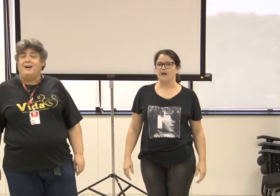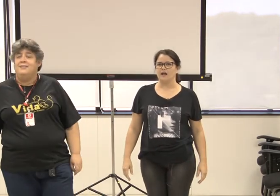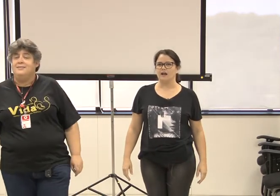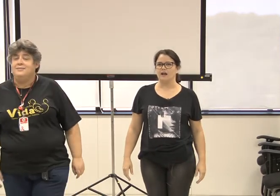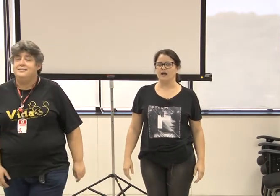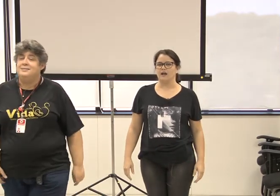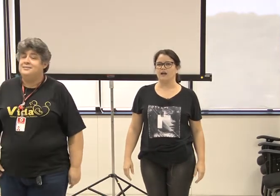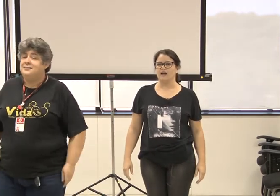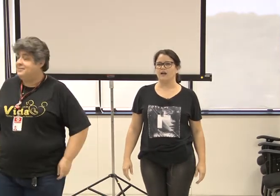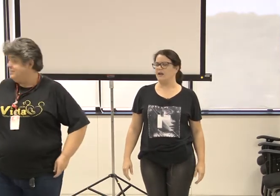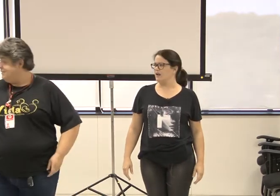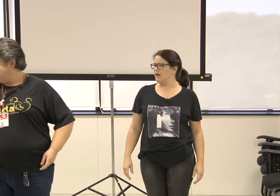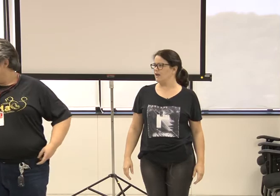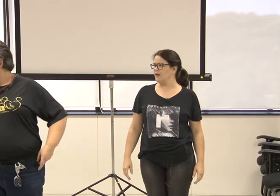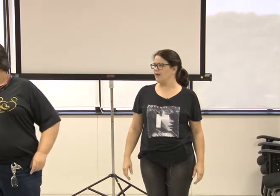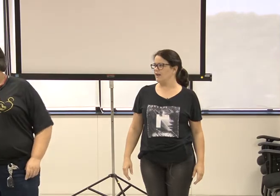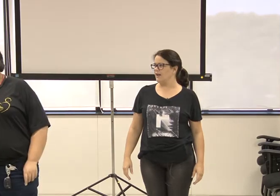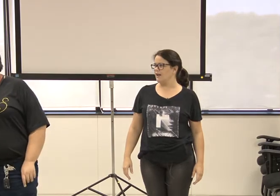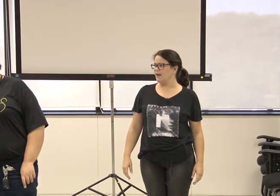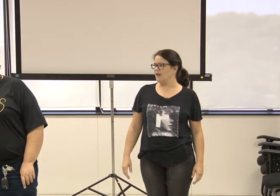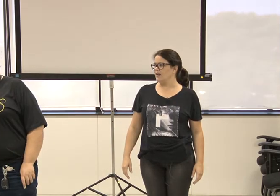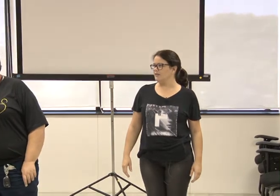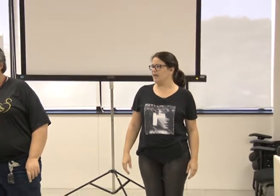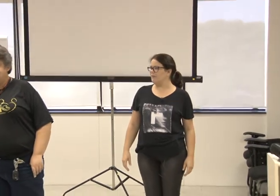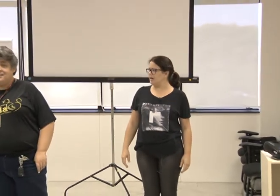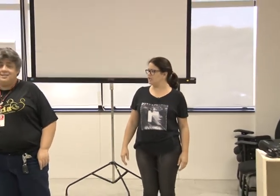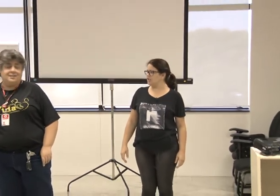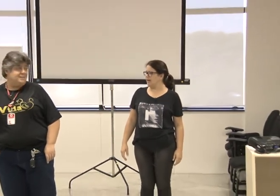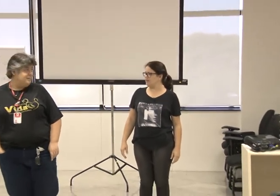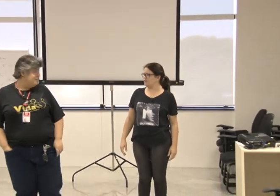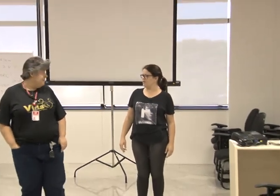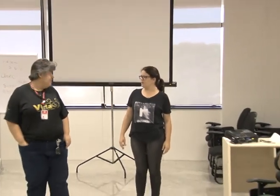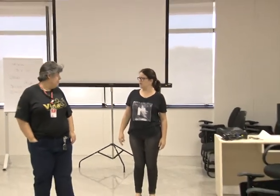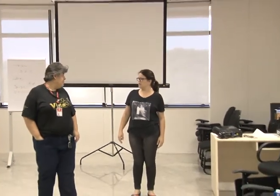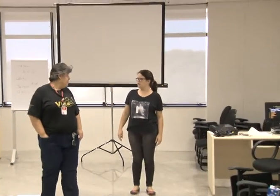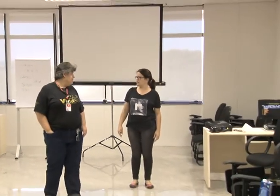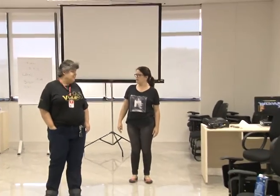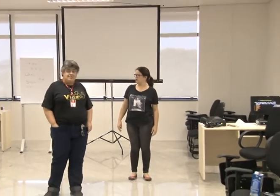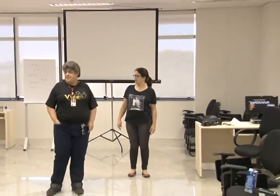Mas é porque a Malévola é a vilã. Da Branca de Neve. É